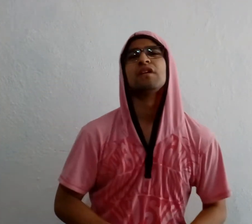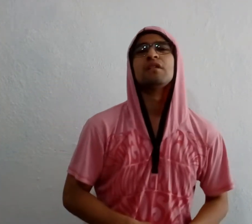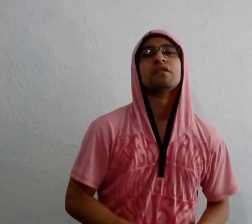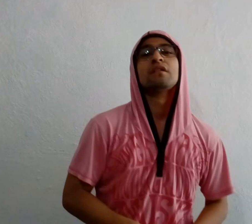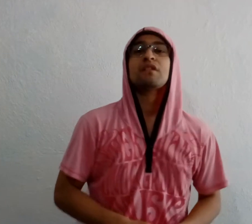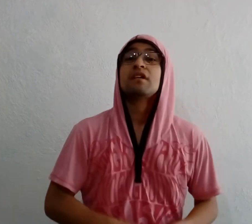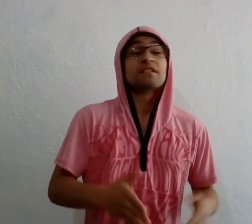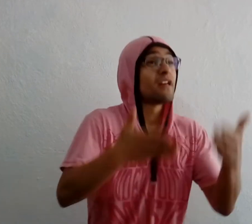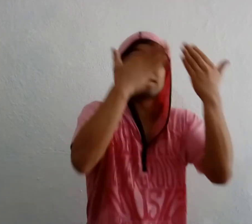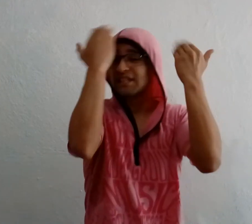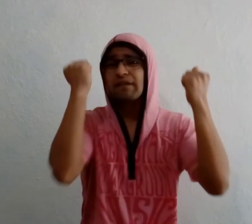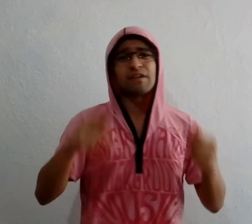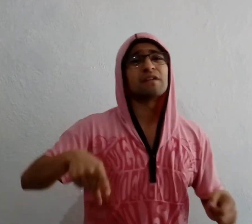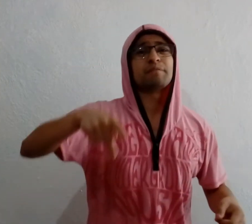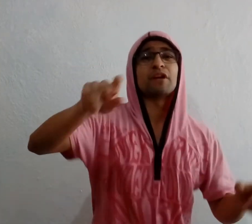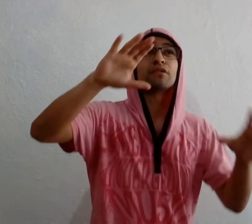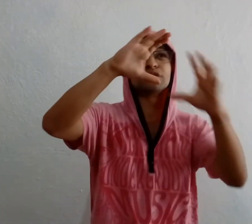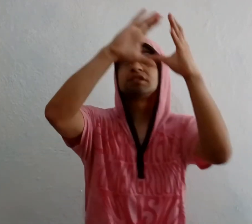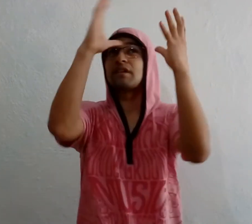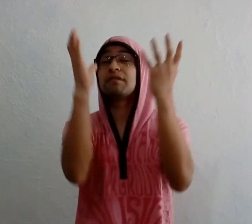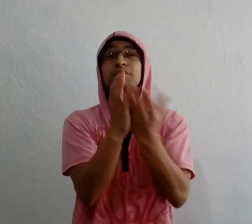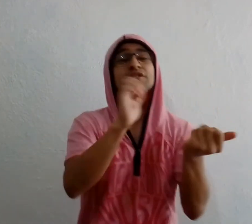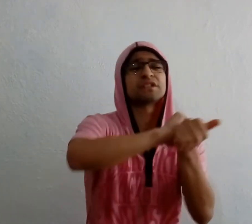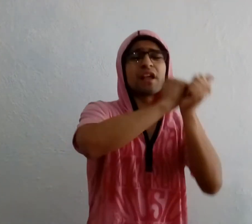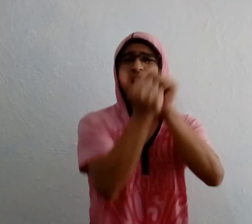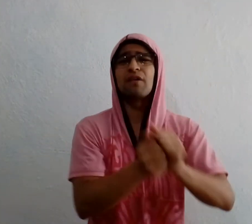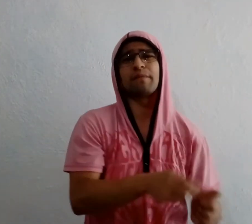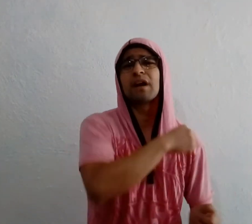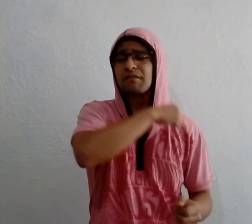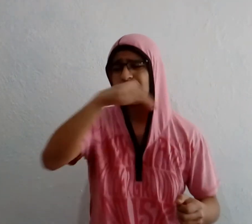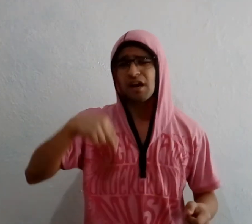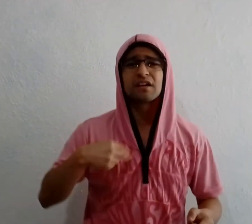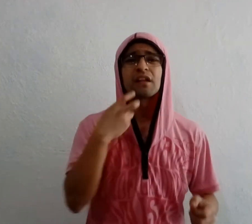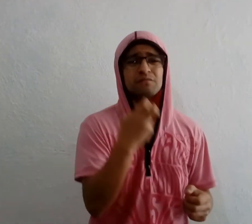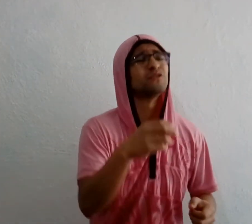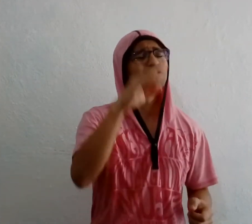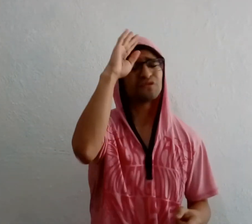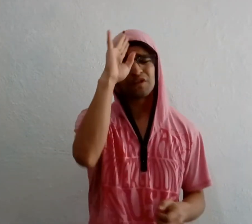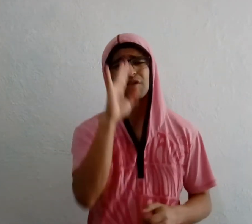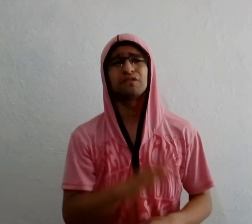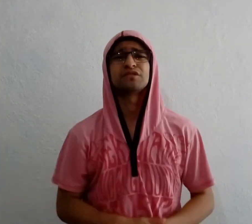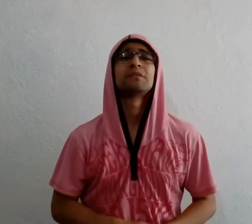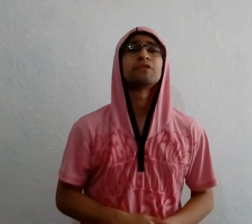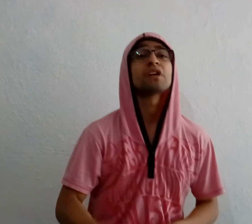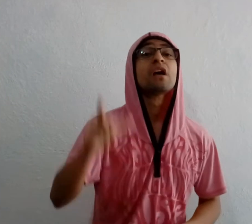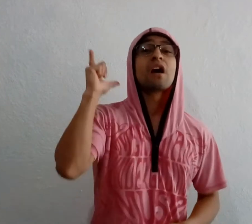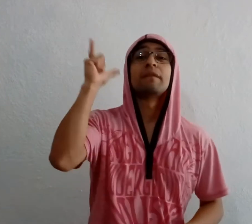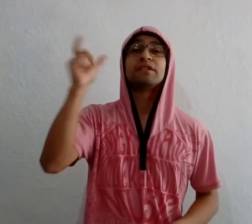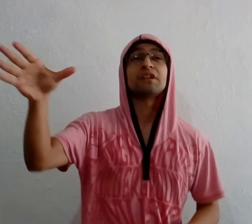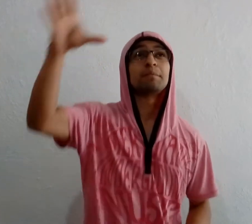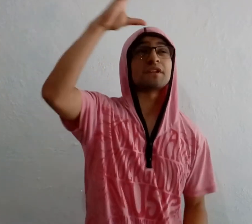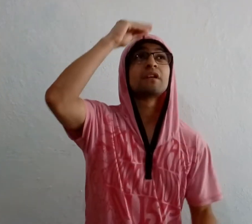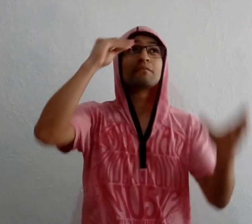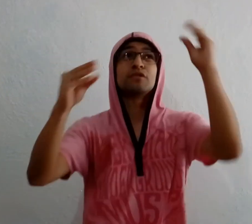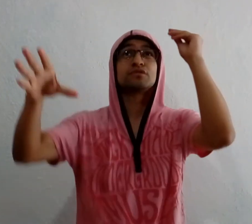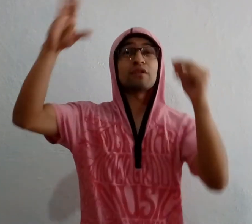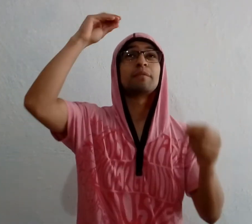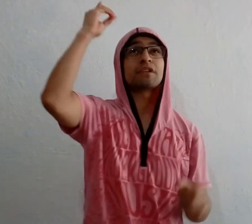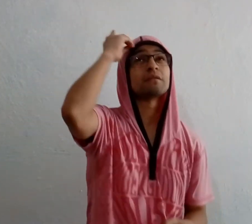canalizado. Nadie sabe, pero algo sí sabemos, es que algo va a cambiar en el mundo que conocemos. A ver si aprendemos o aprendemos